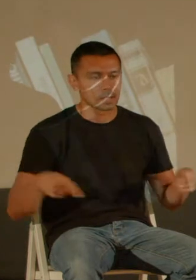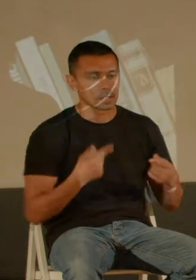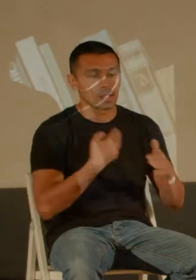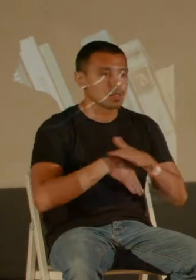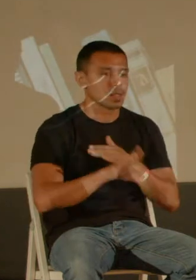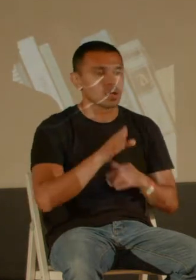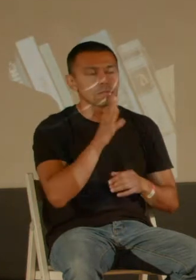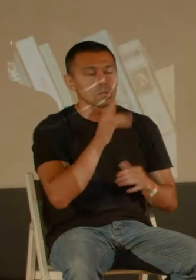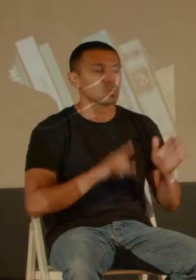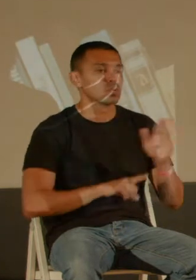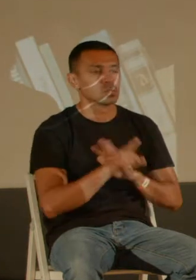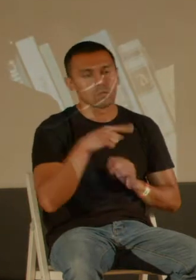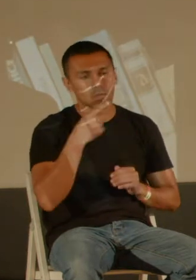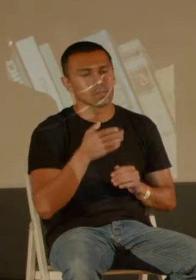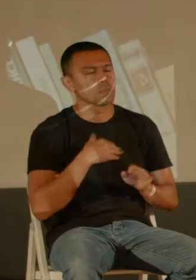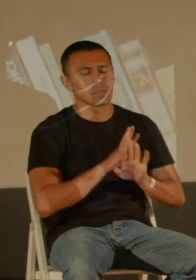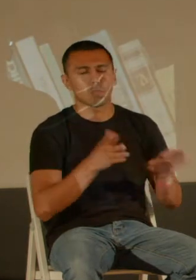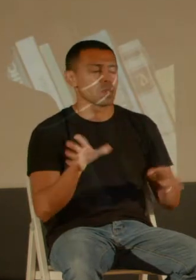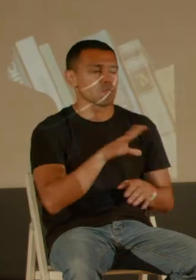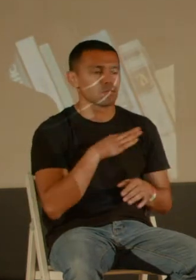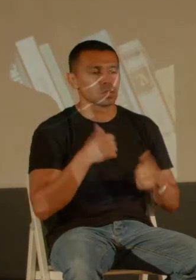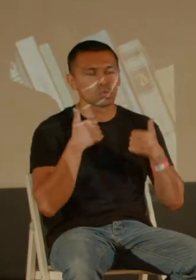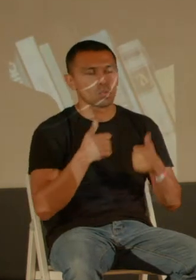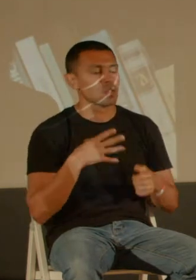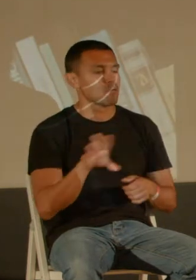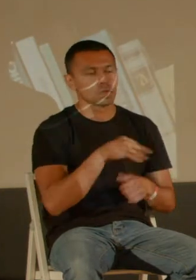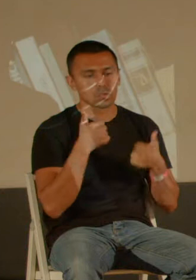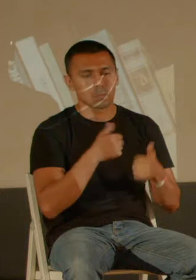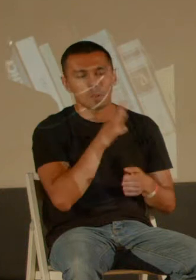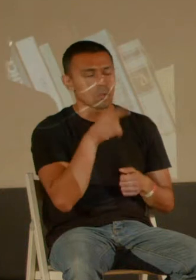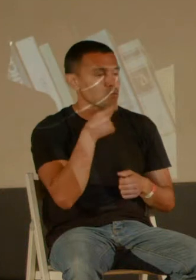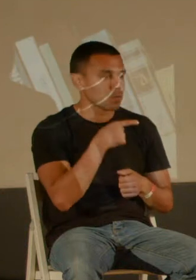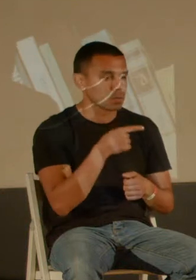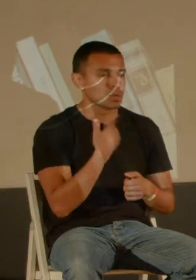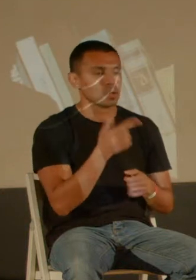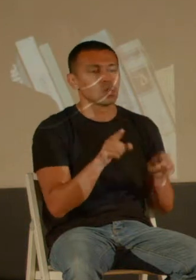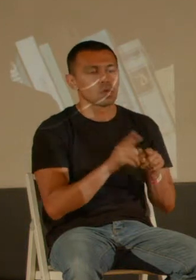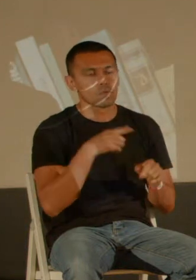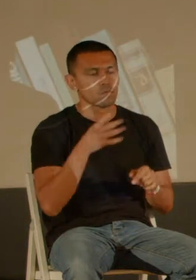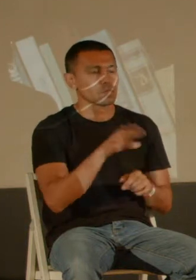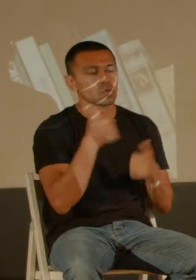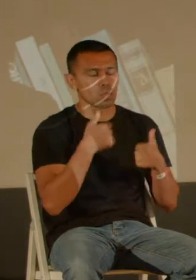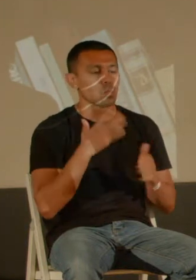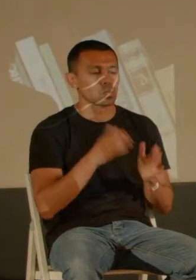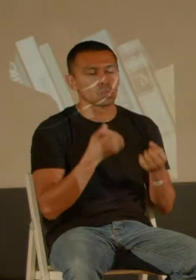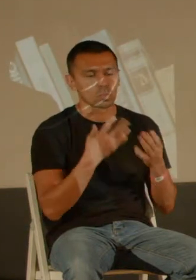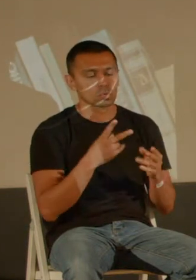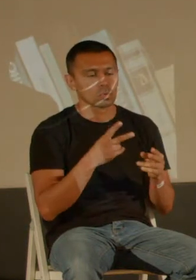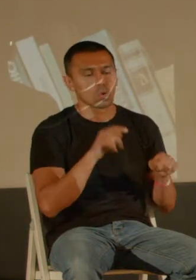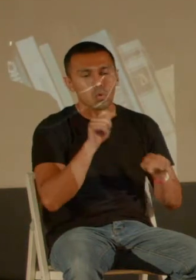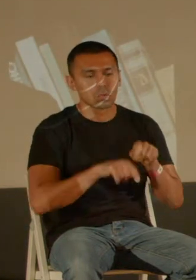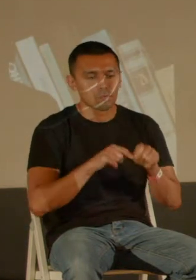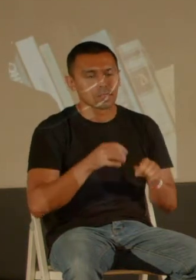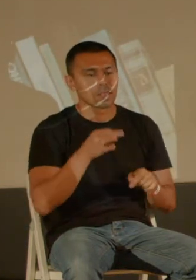йди. І Керолін спочатку говорила, там, ні, в мене все добре, ні, в мене все добре. Мама їй говорила, вона також казала, все добре, я буду просто